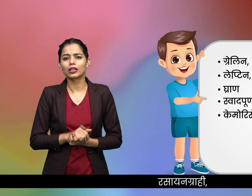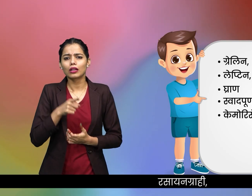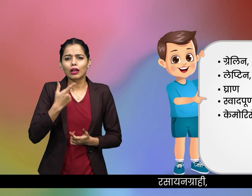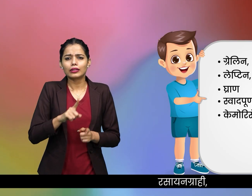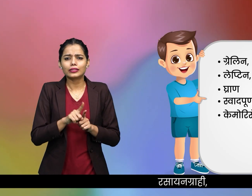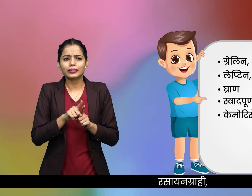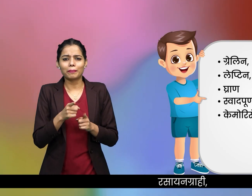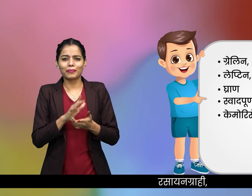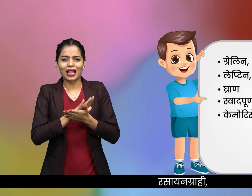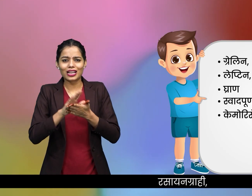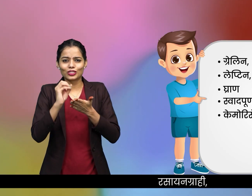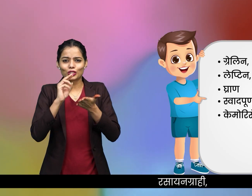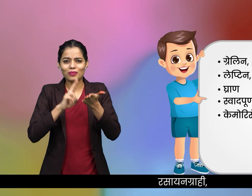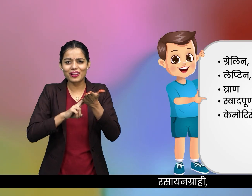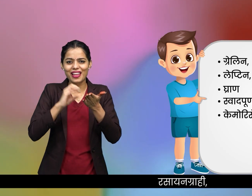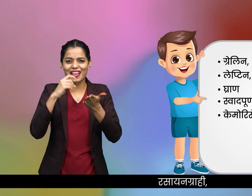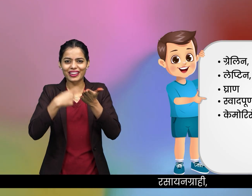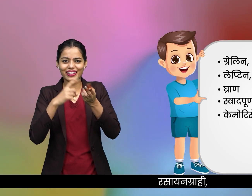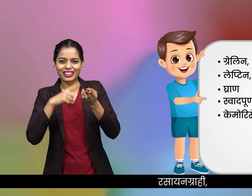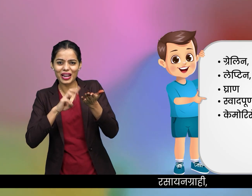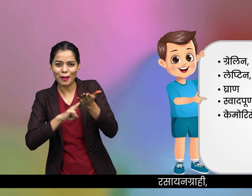रसायन ग्राही।